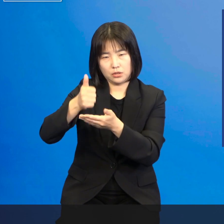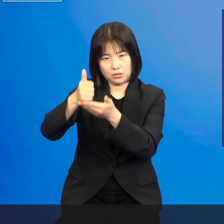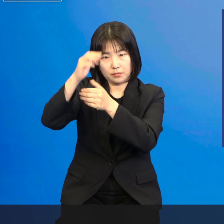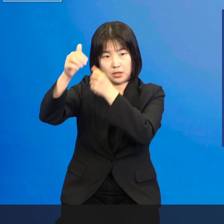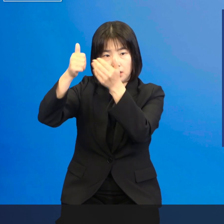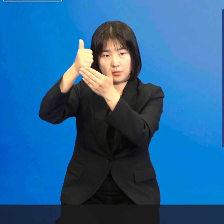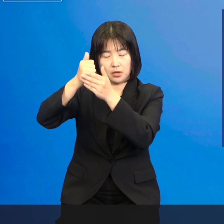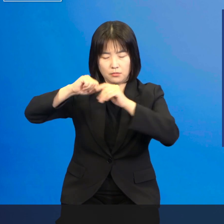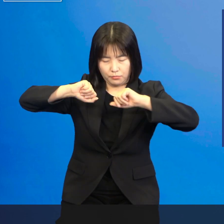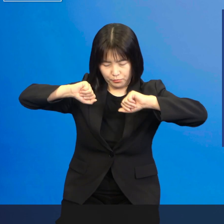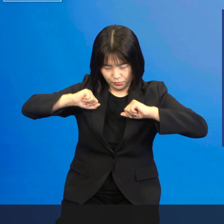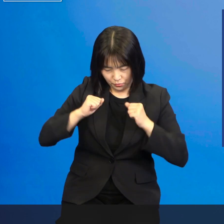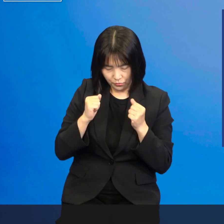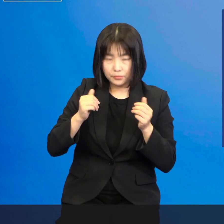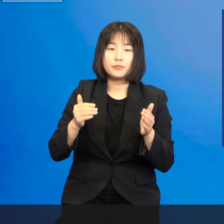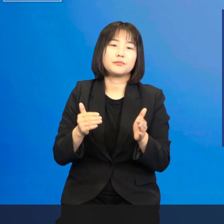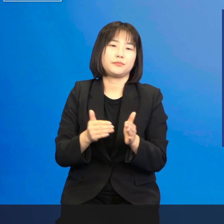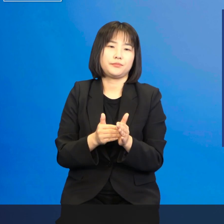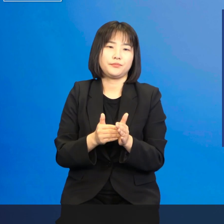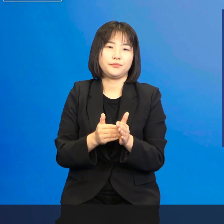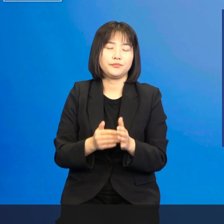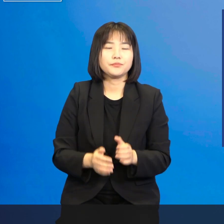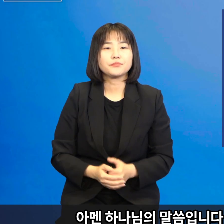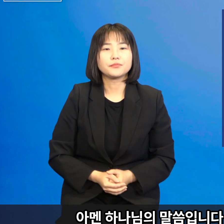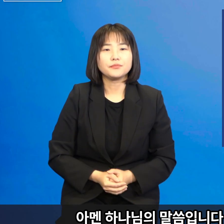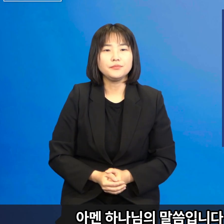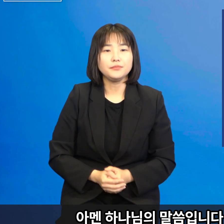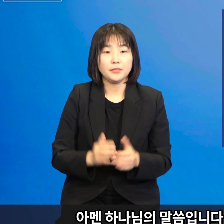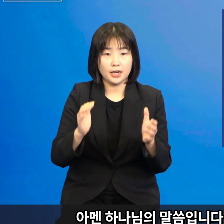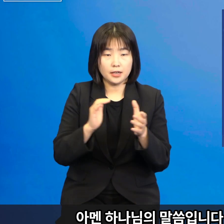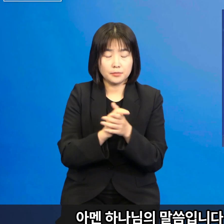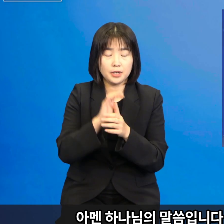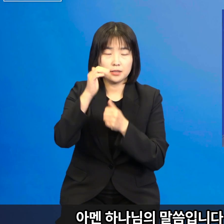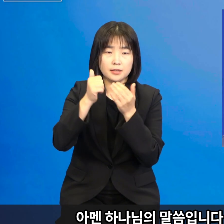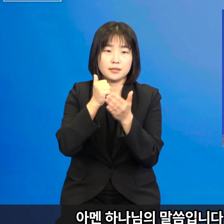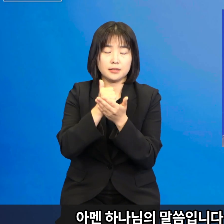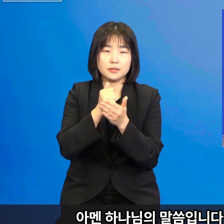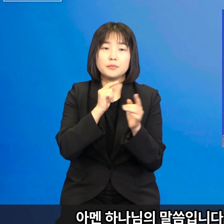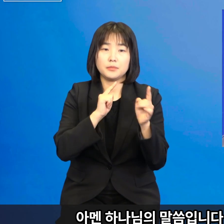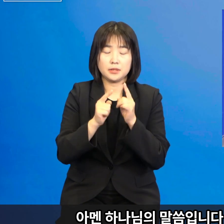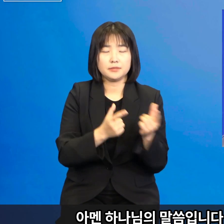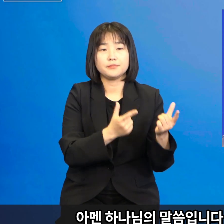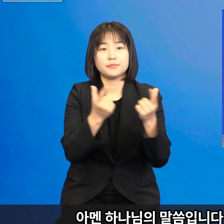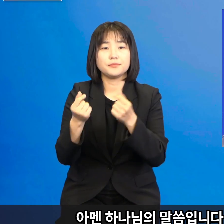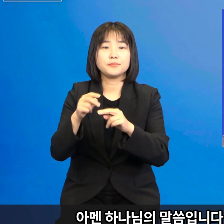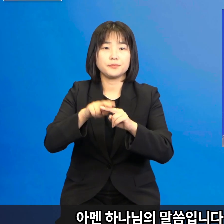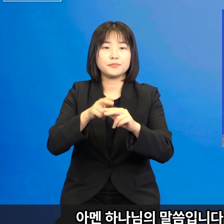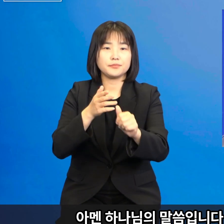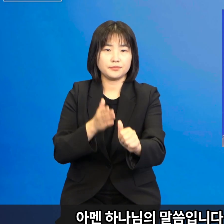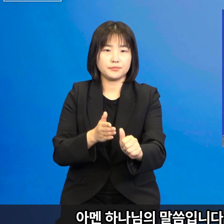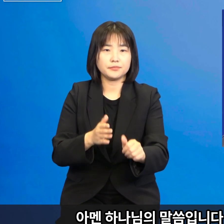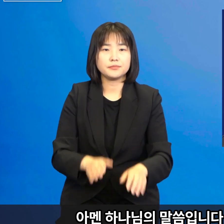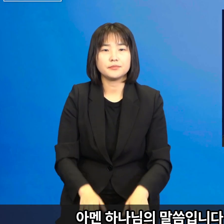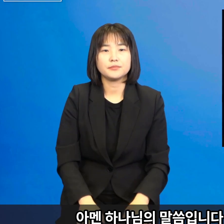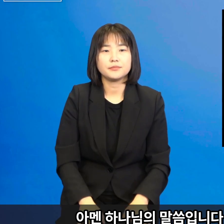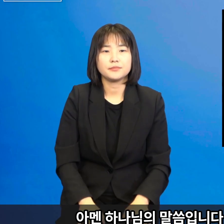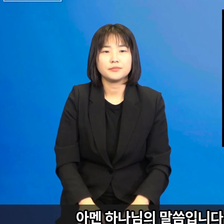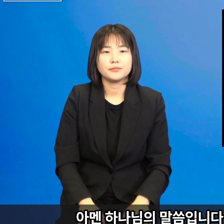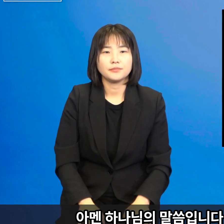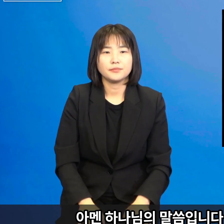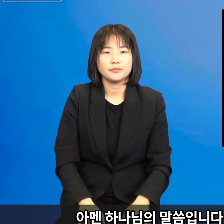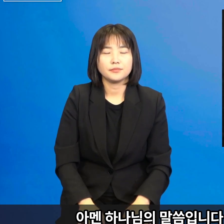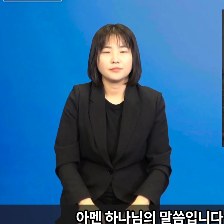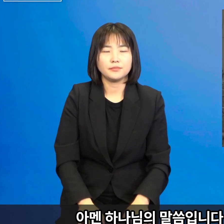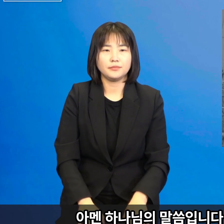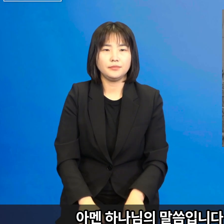하나님께 복종하고 떠나지 않았다. 아멘. 하나님의 말씀입니다. 다 함께 자리에 앉겠습니다.